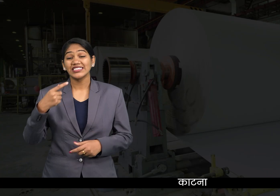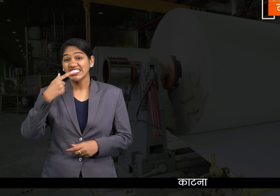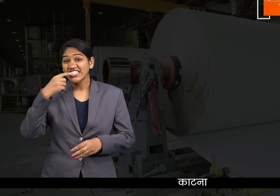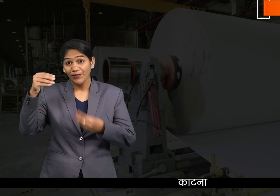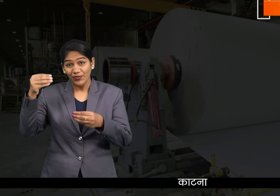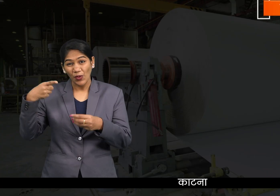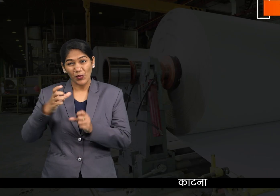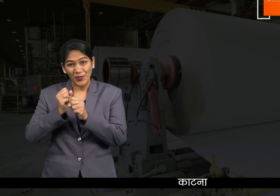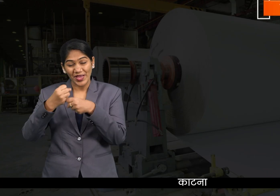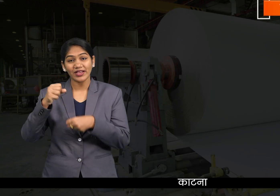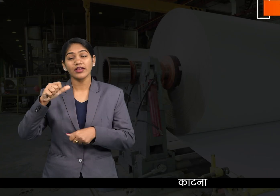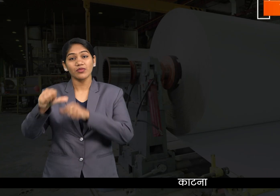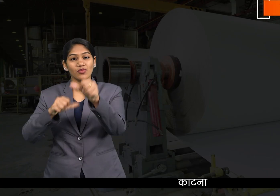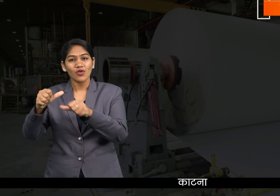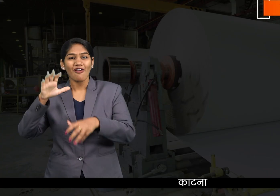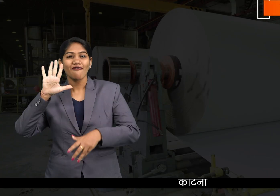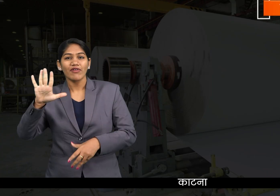काटना।